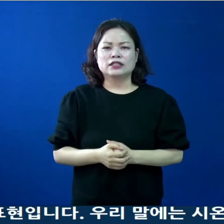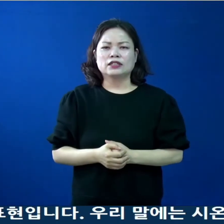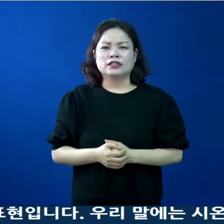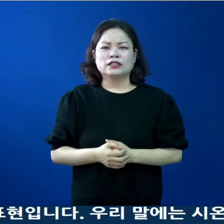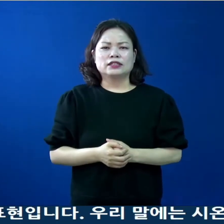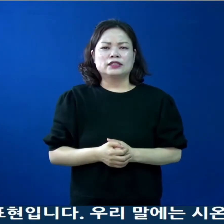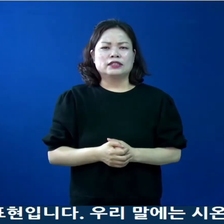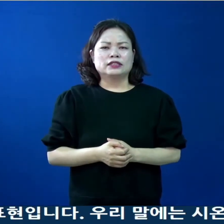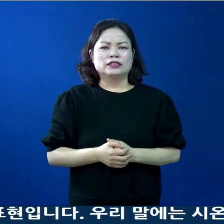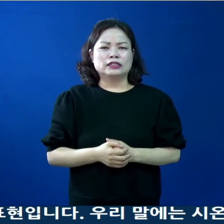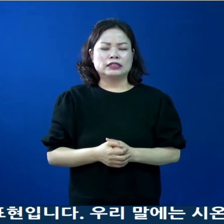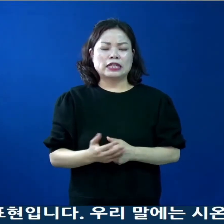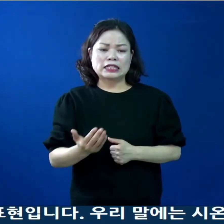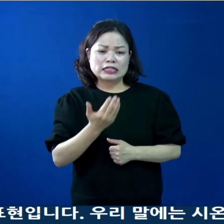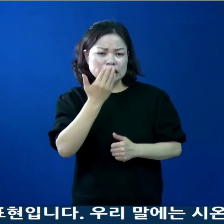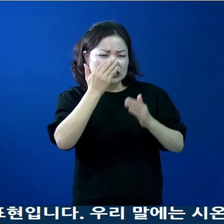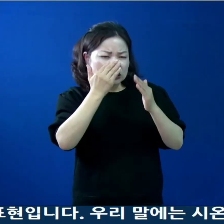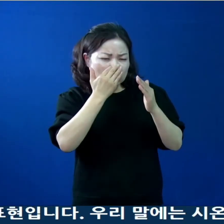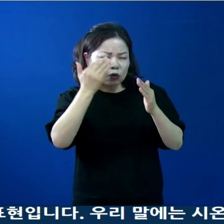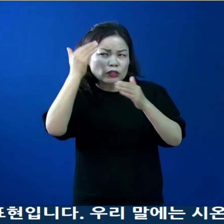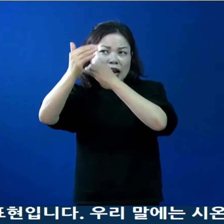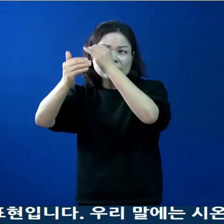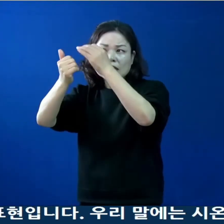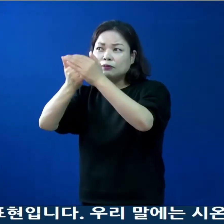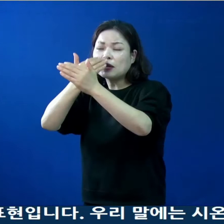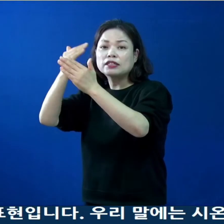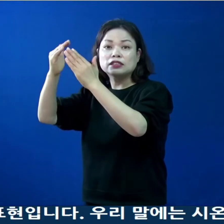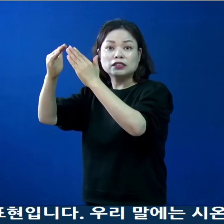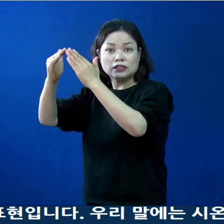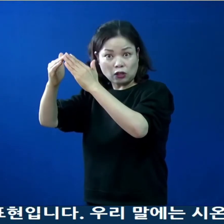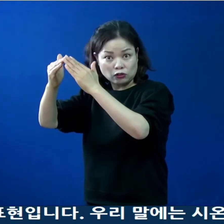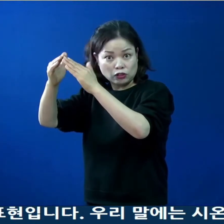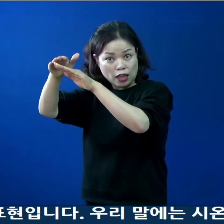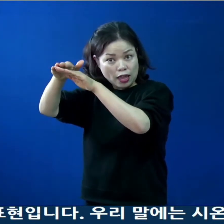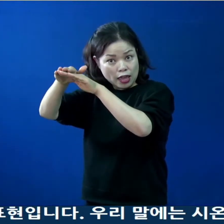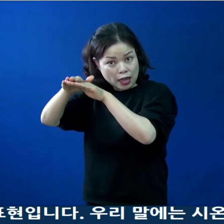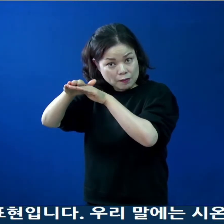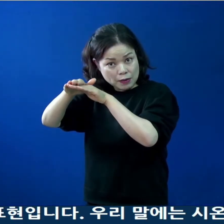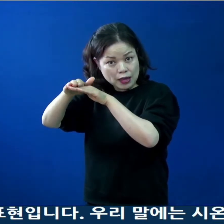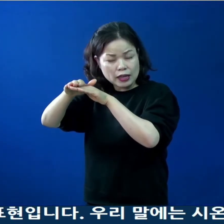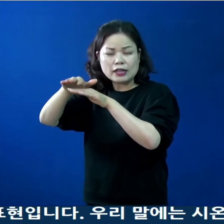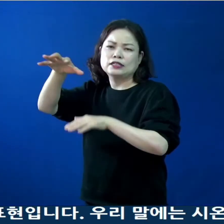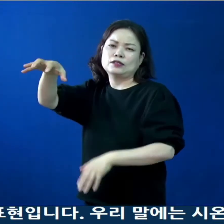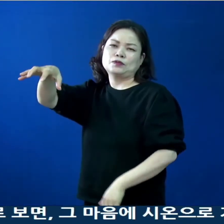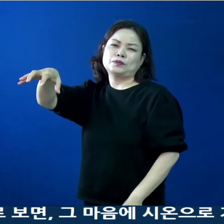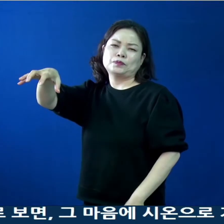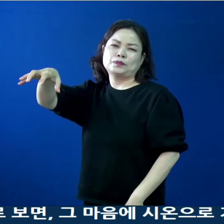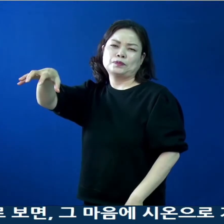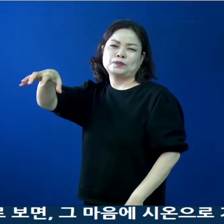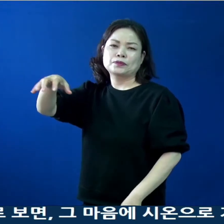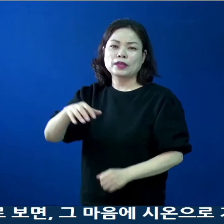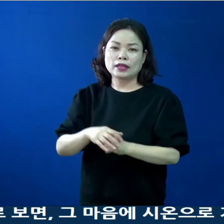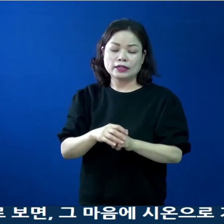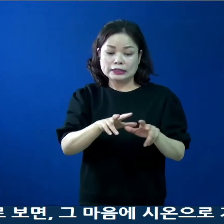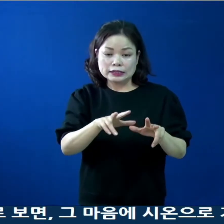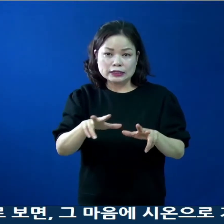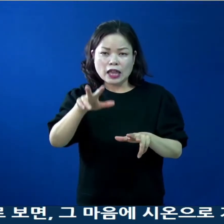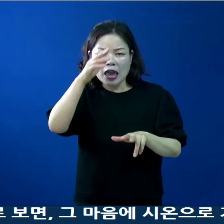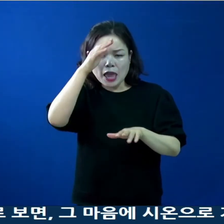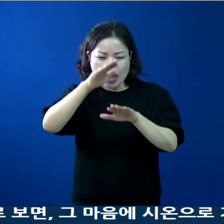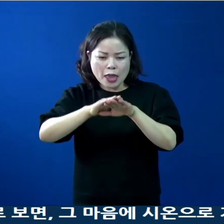시온은 우리가 잘 알듯이 하나님의 성전, 예배, 임재가 있는 장소입니다. 즉 예배가 있는